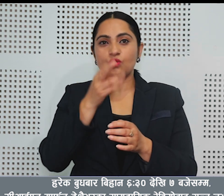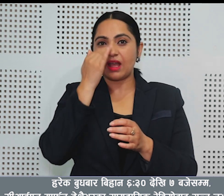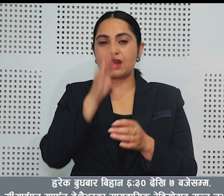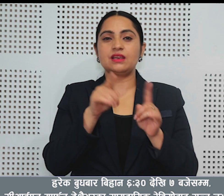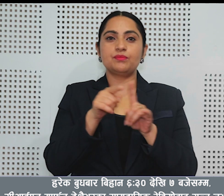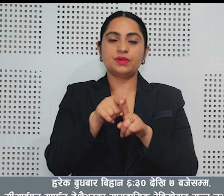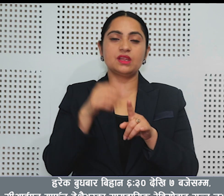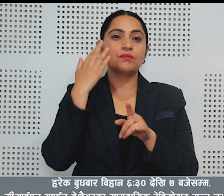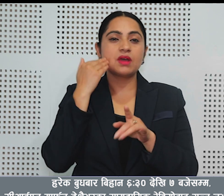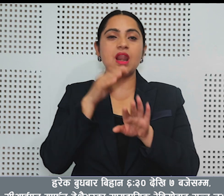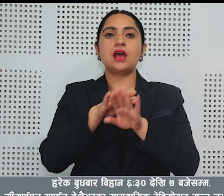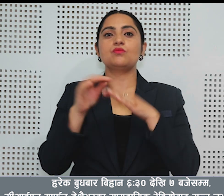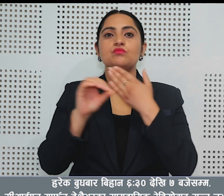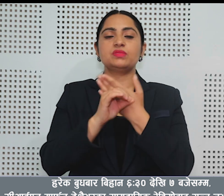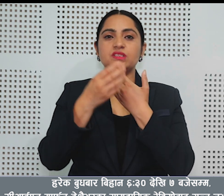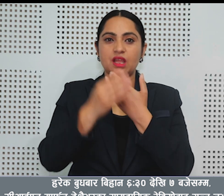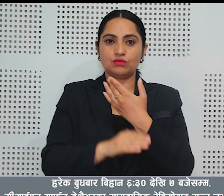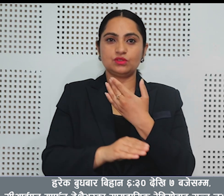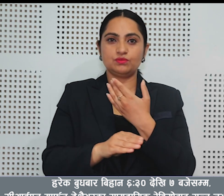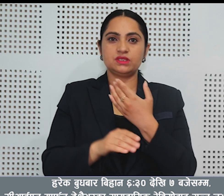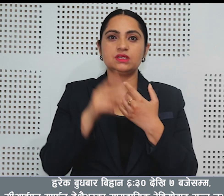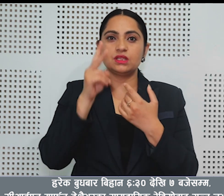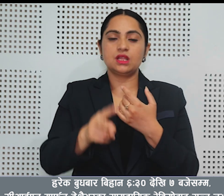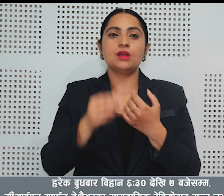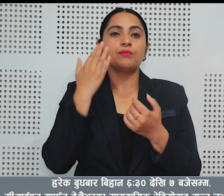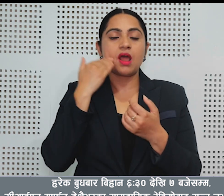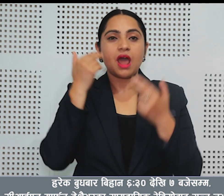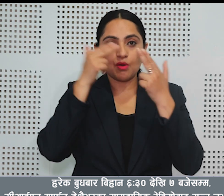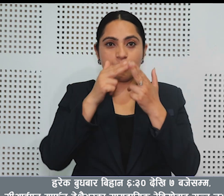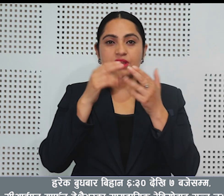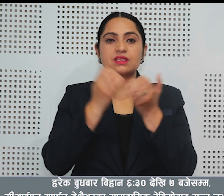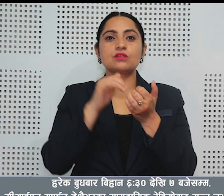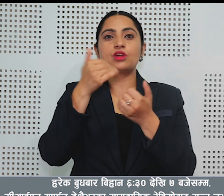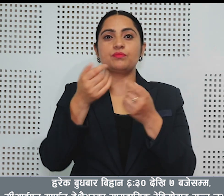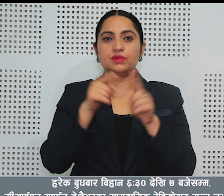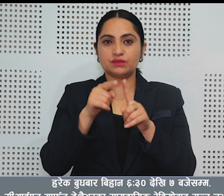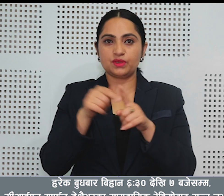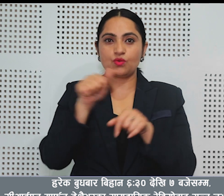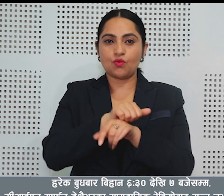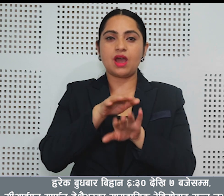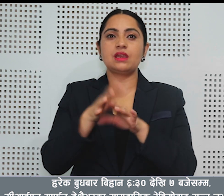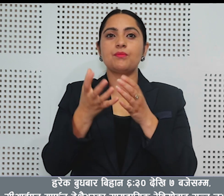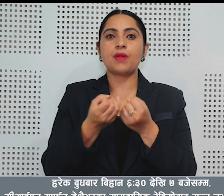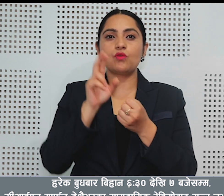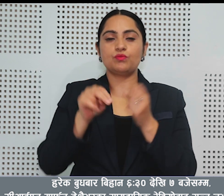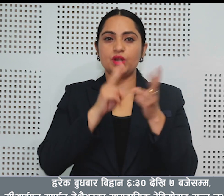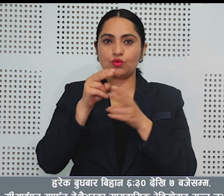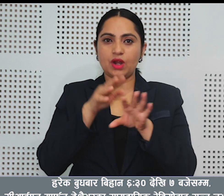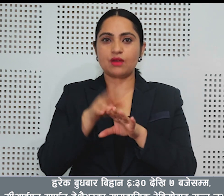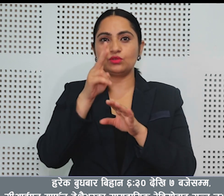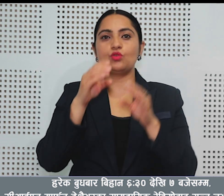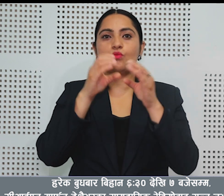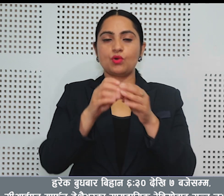पनि हुँदैनन् एउटा कुरा। अब एसेसमेन्ट भइसकेपछि पनि एसेसमेन्टमा आउनुपर्ने कुराहरू चाहिँ त्यो